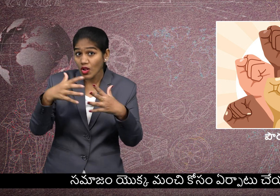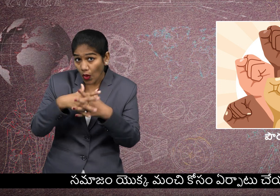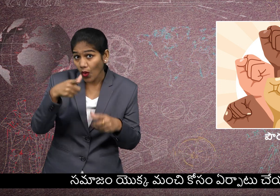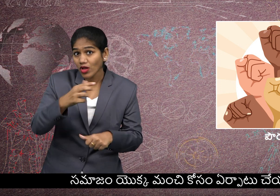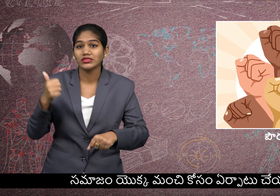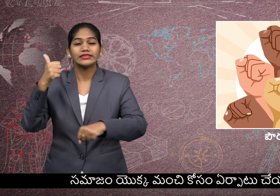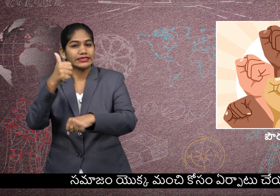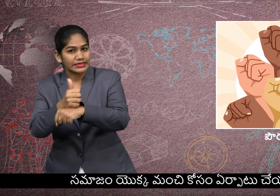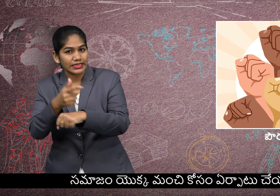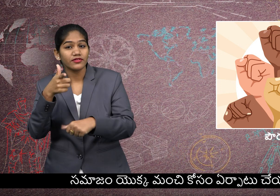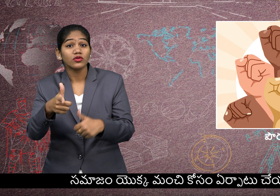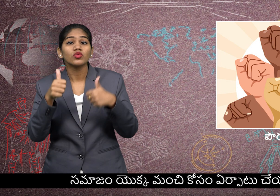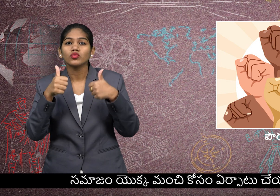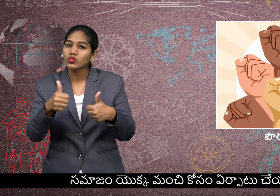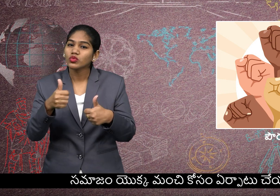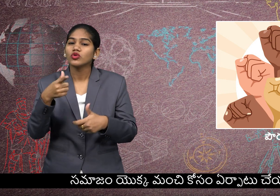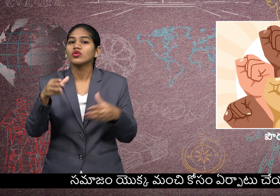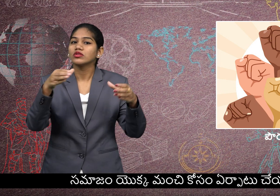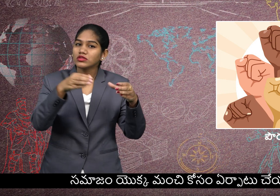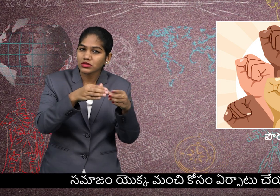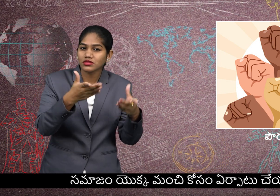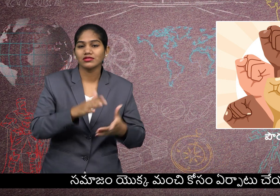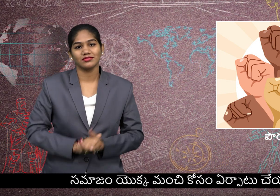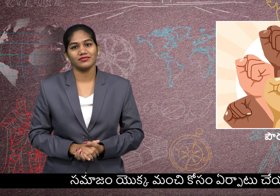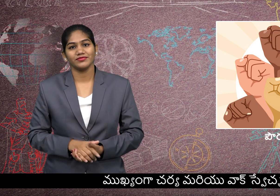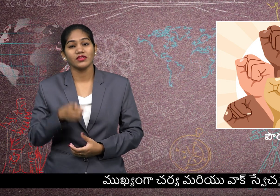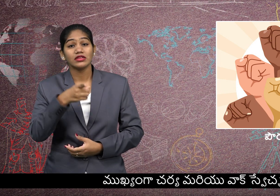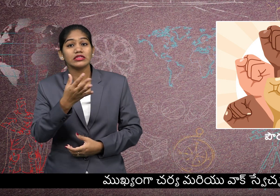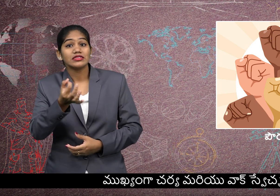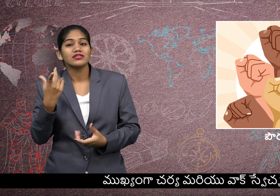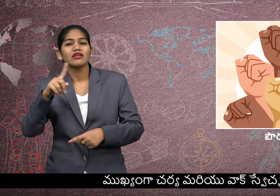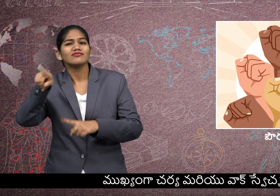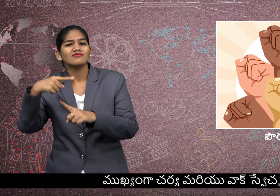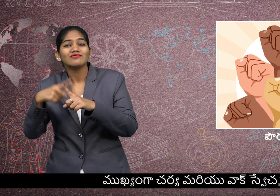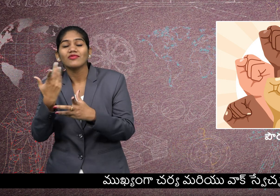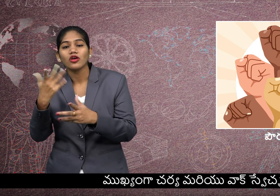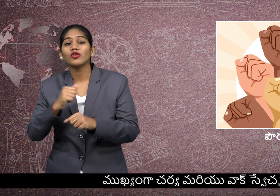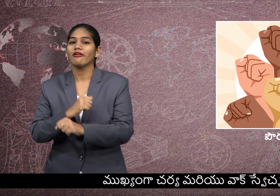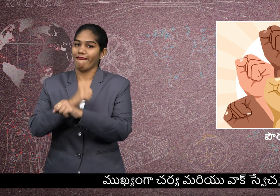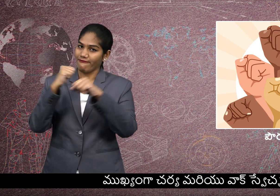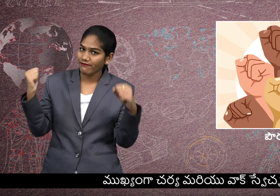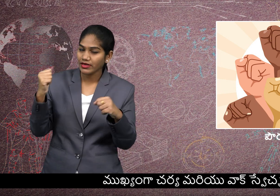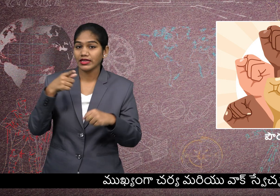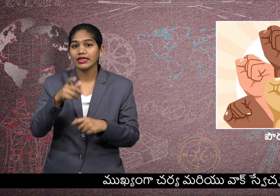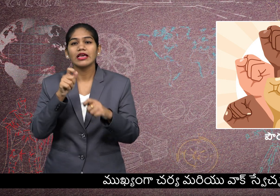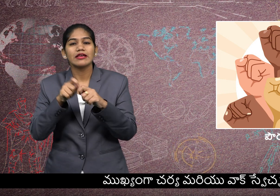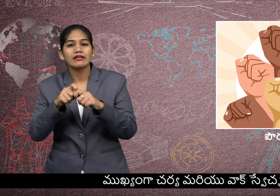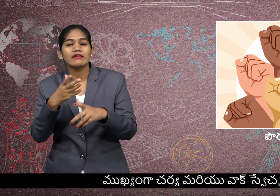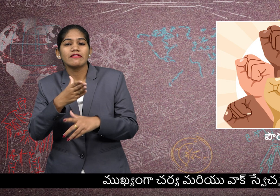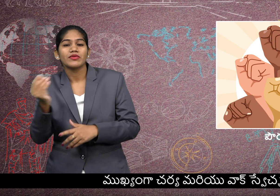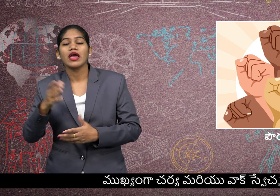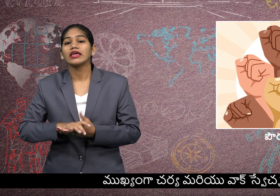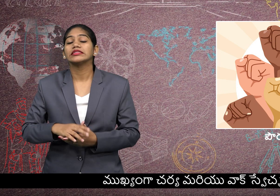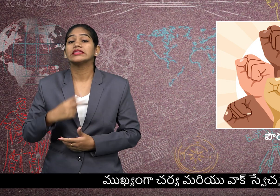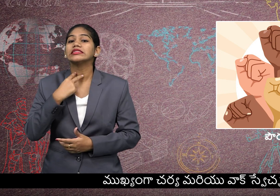సమాజం యొక్క మంచి కోసం ఏర్పాటు చేయబడిన చట్టాలు, ముఖ్యంగా చర్య మరియు వాక్ స్వేచ్ఛ